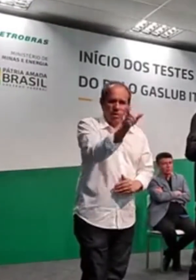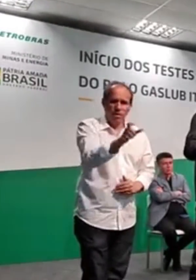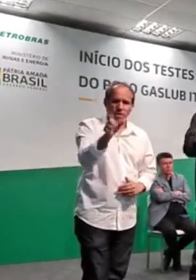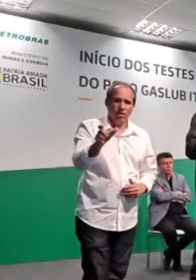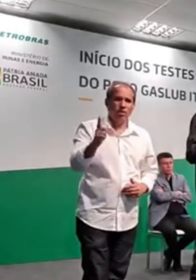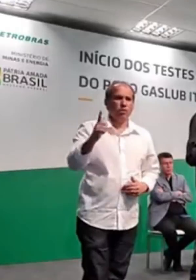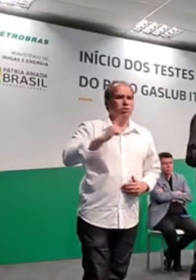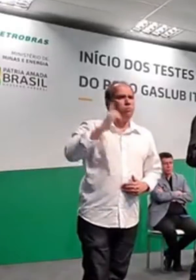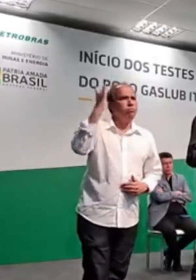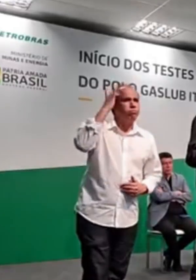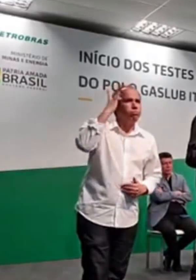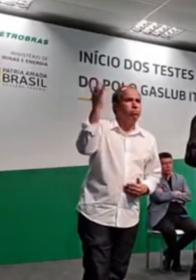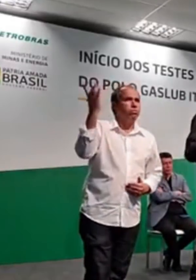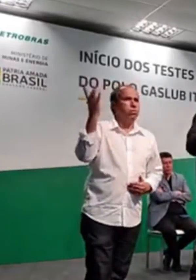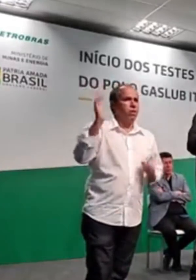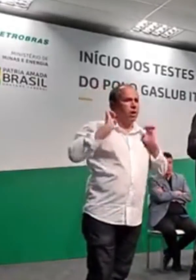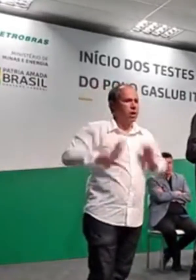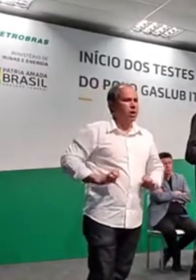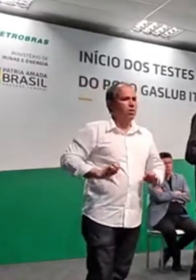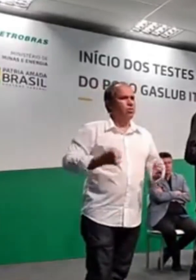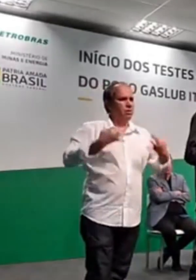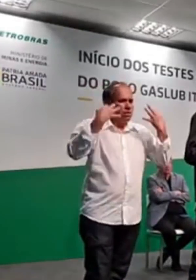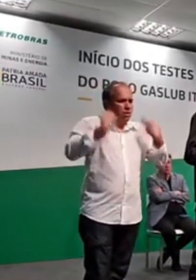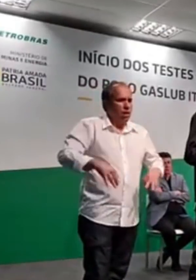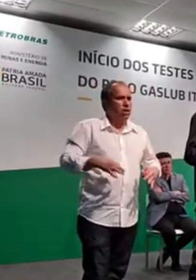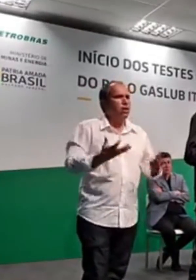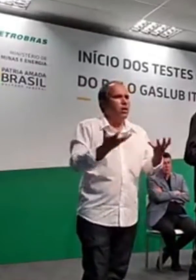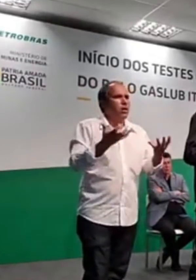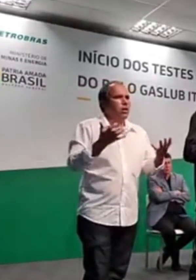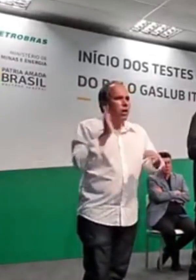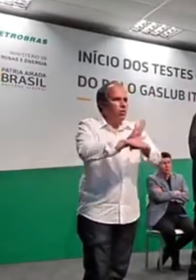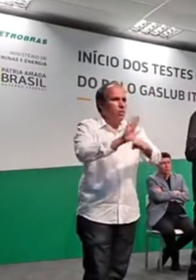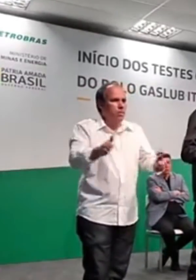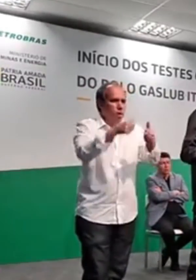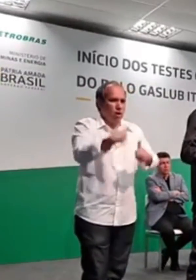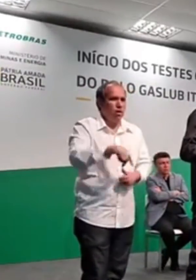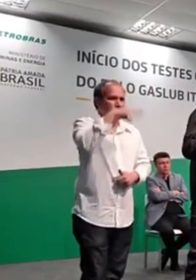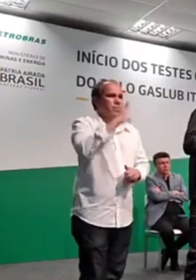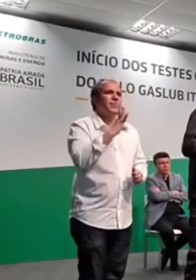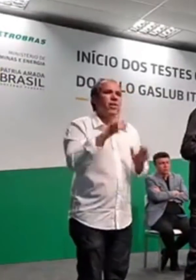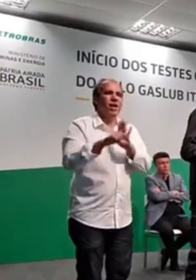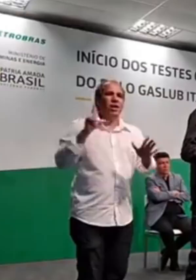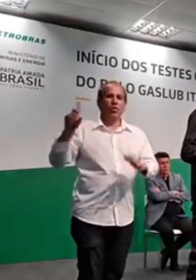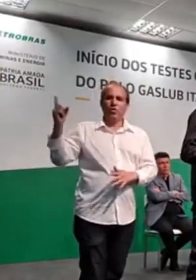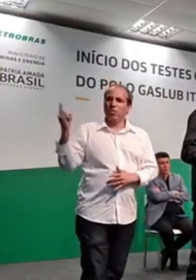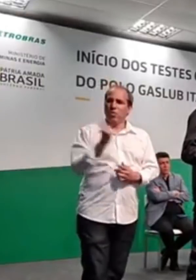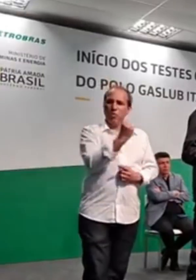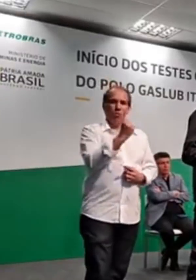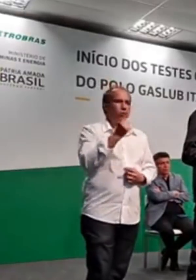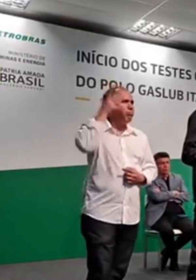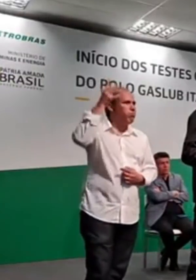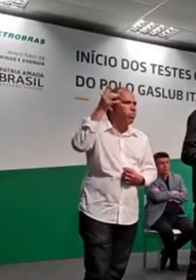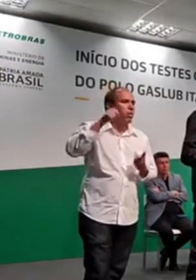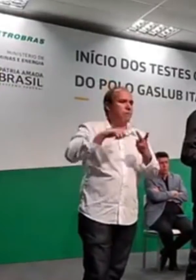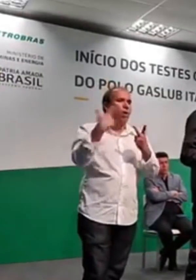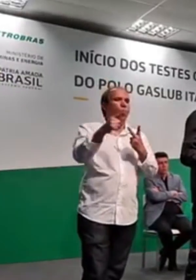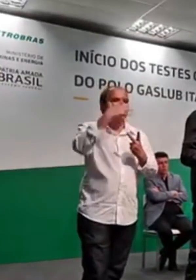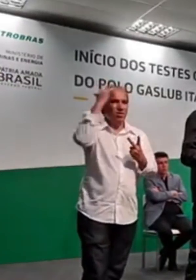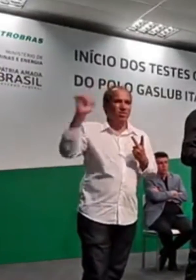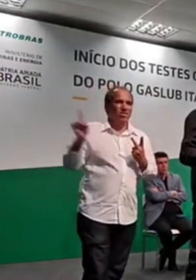que tem moral, que tem ética, e querem fazer o melhor para o seu país. Os dois aqui falaram, em especial o primeiro que usou da